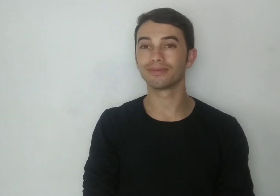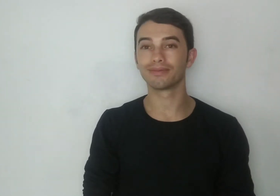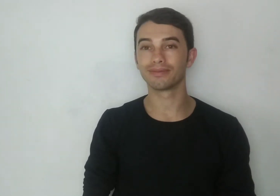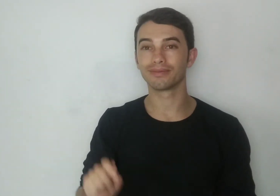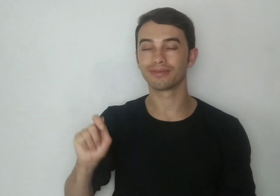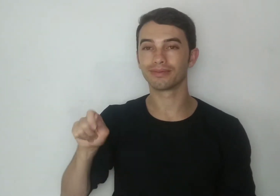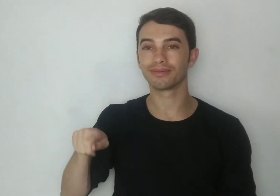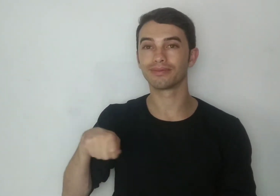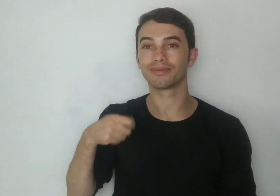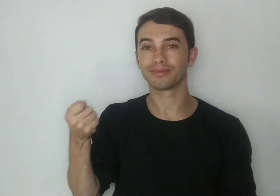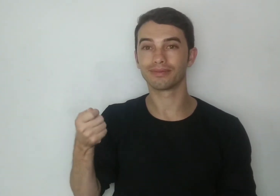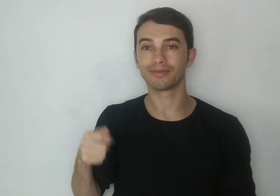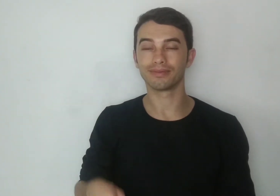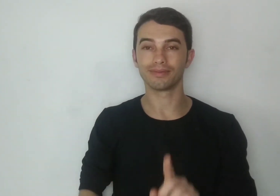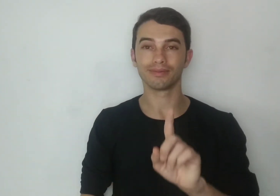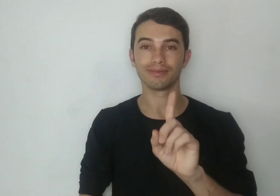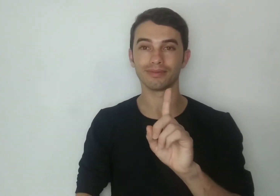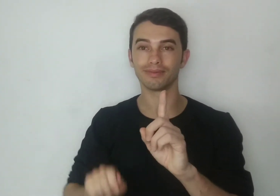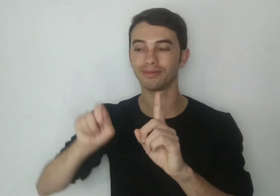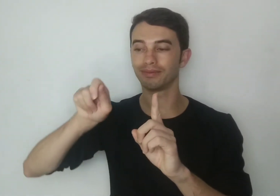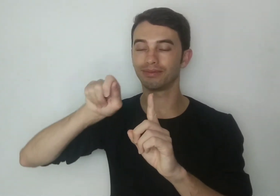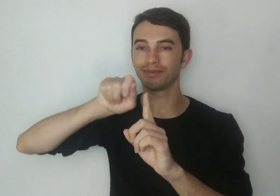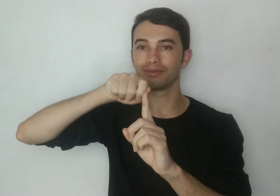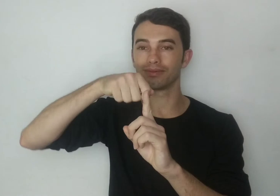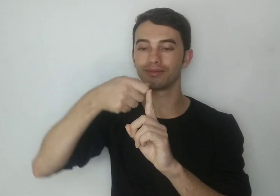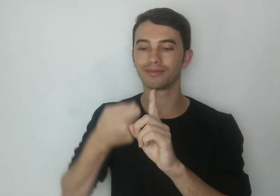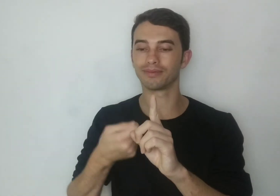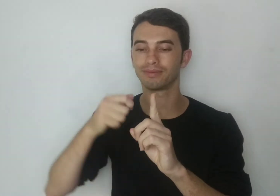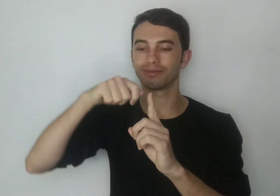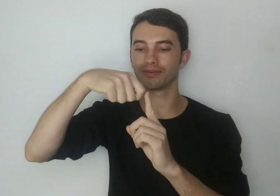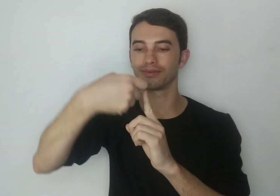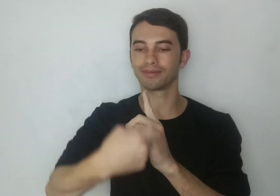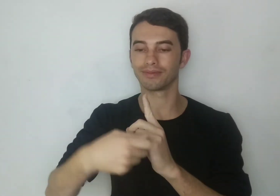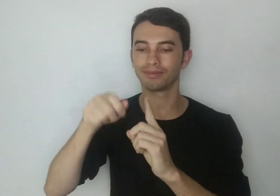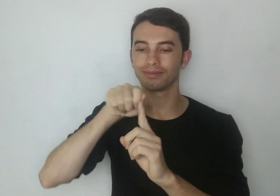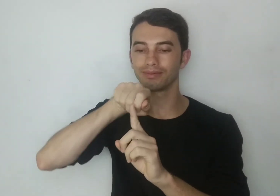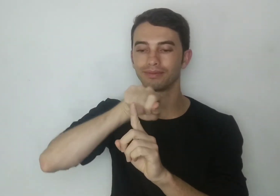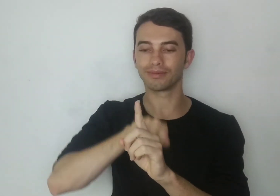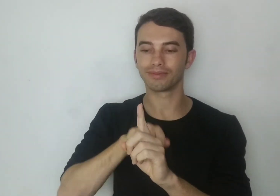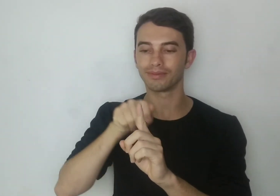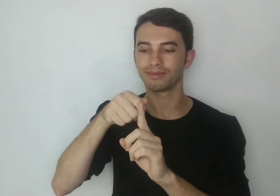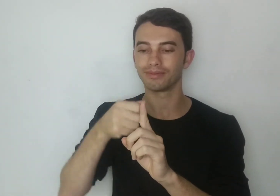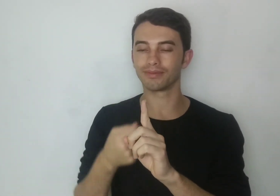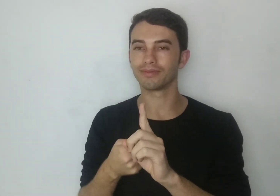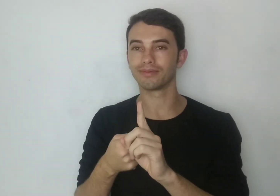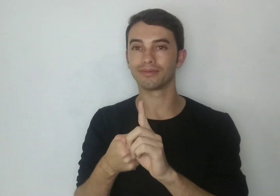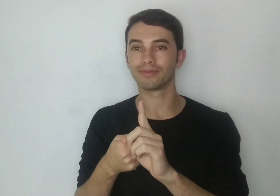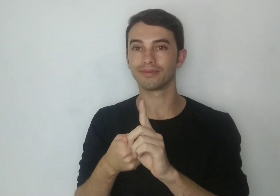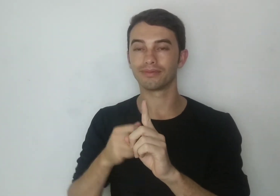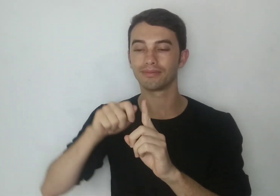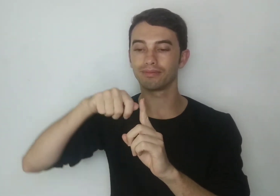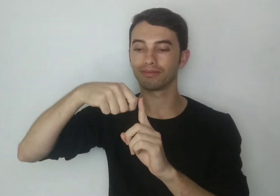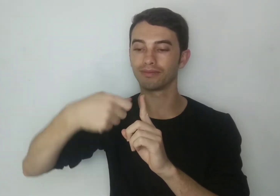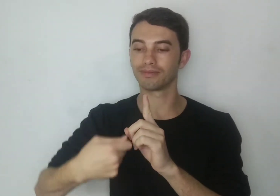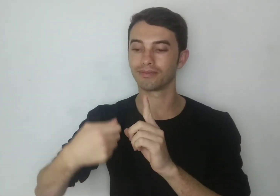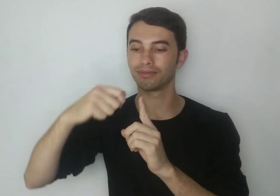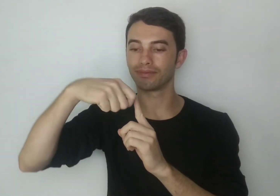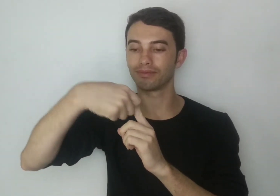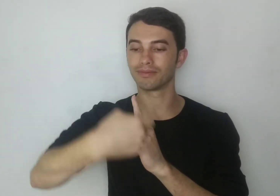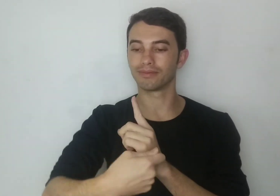Então, para fazer o sinal, você utilizará o dedo indicador para cima e este movimento ao redor dele, simulando a descascar